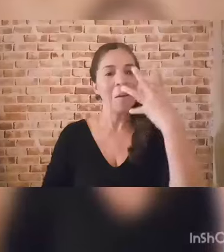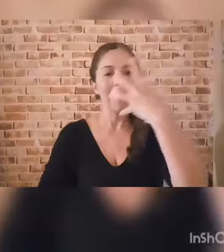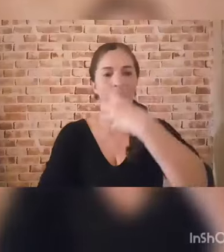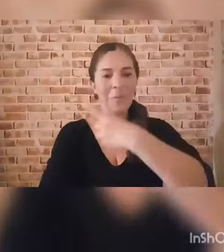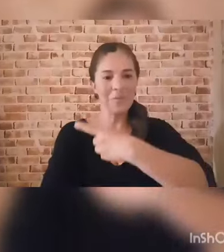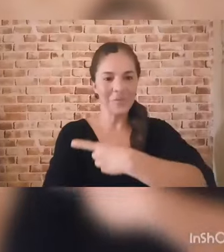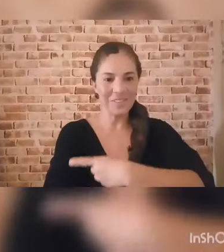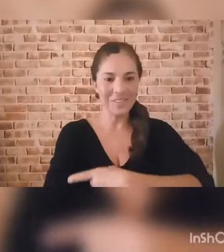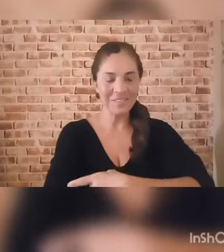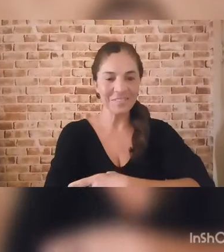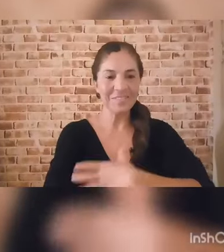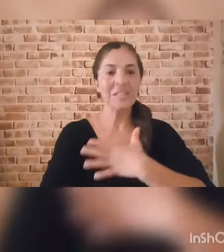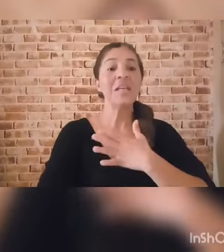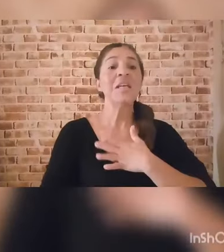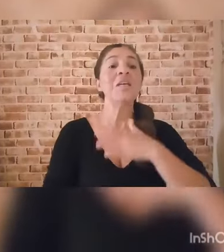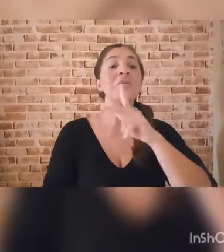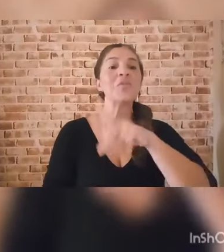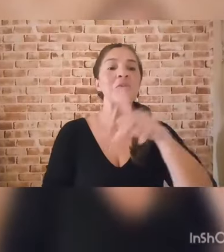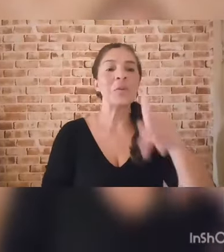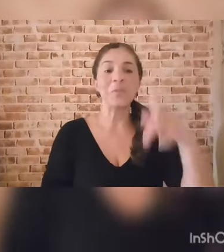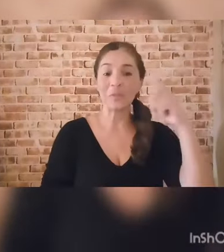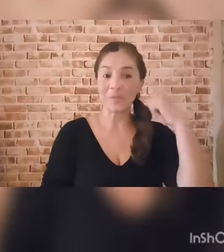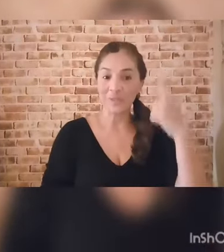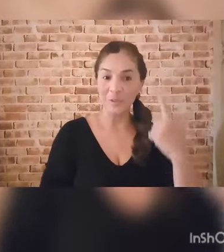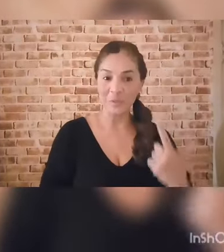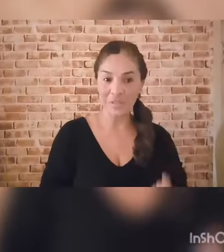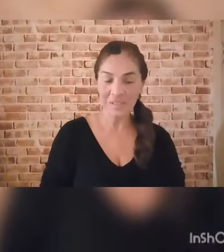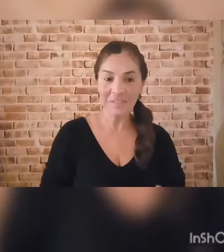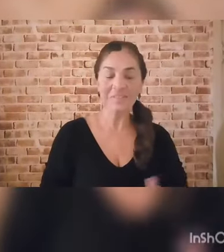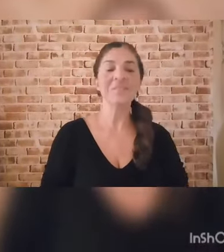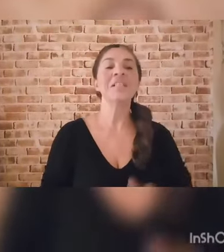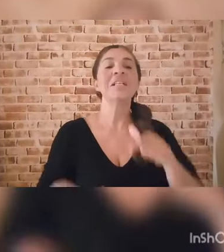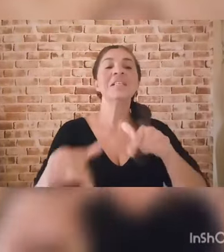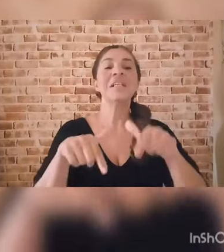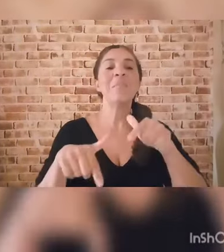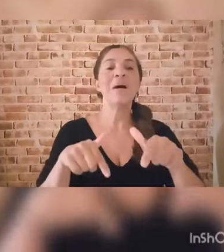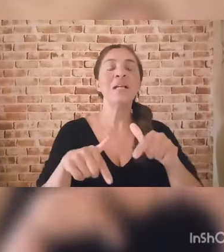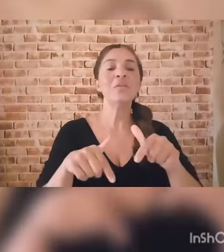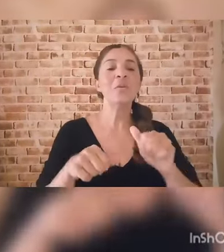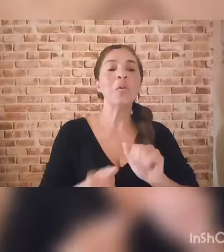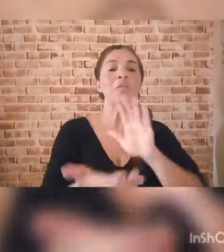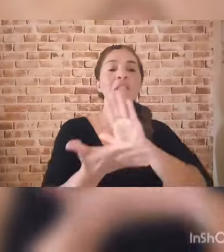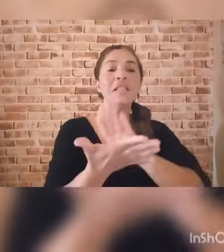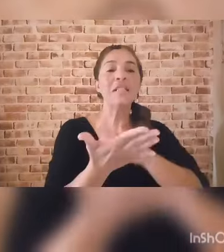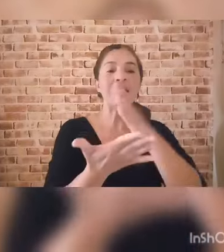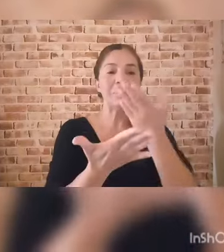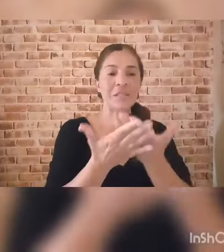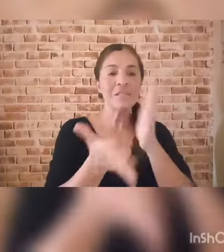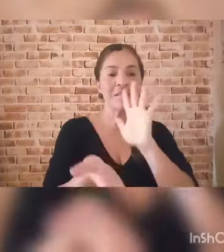Bom dia, eu sou a Prof. Lúcia, trabalho com Libras